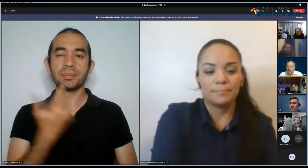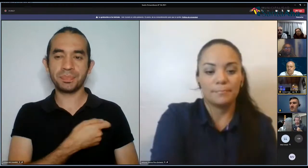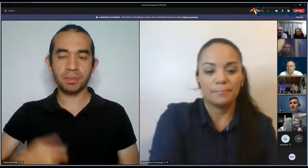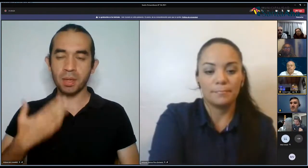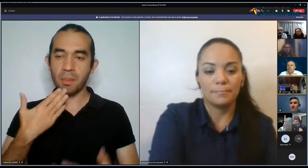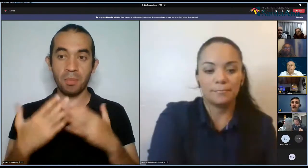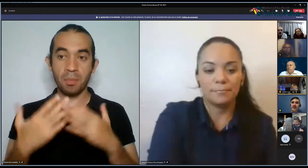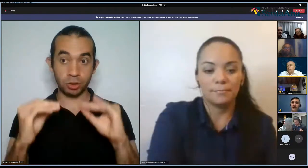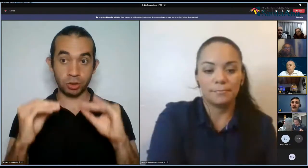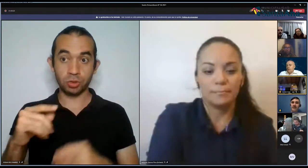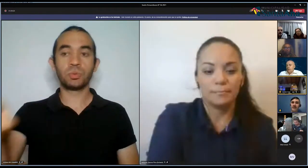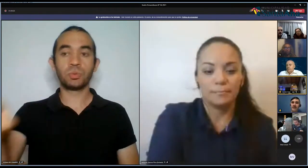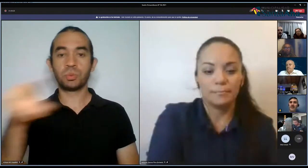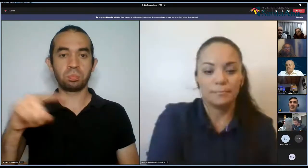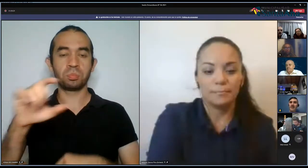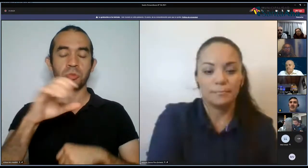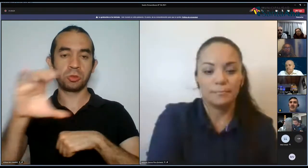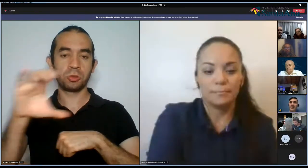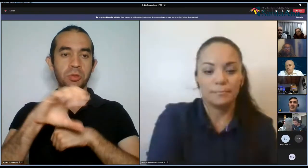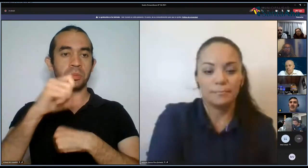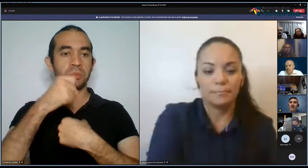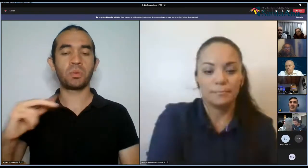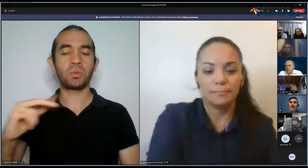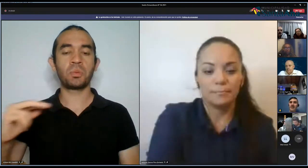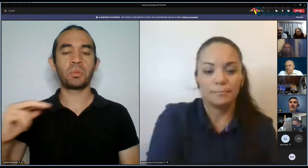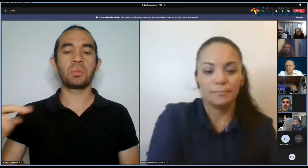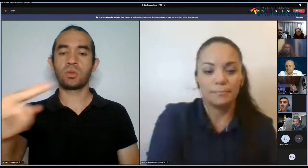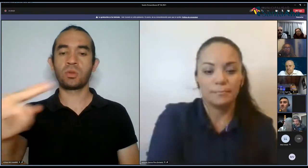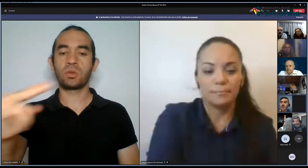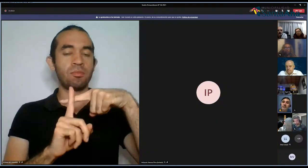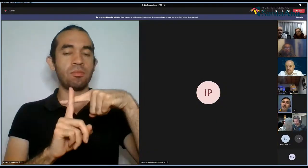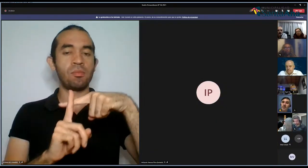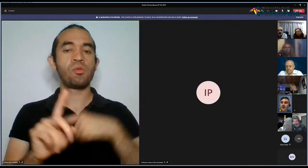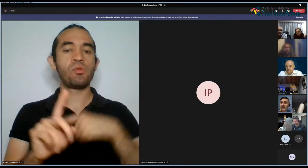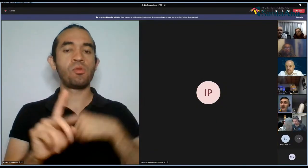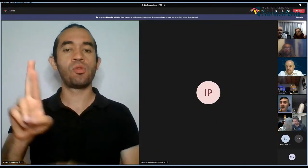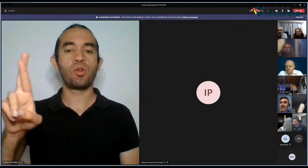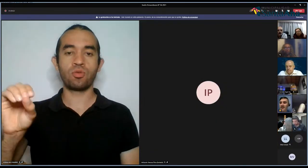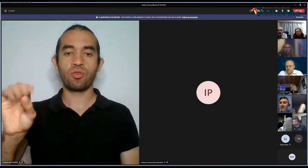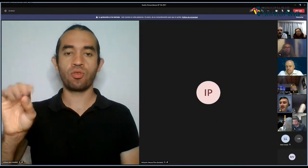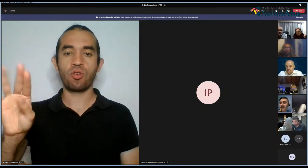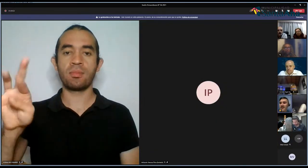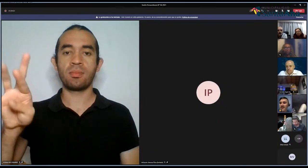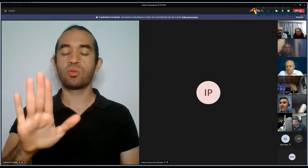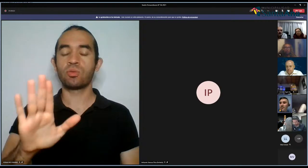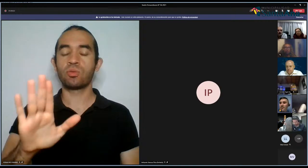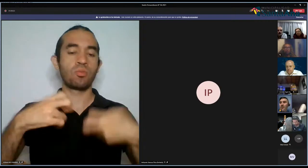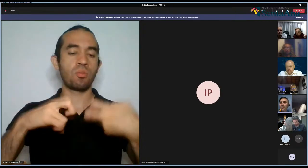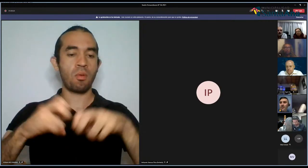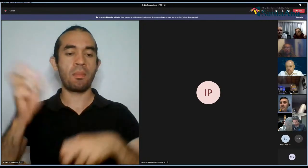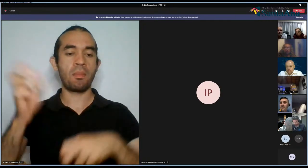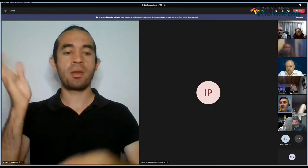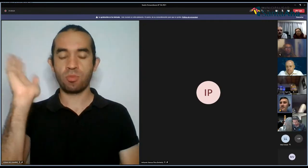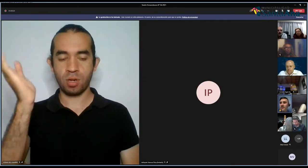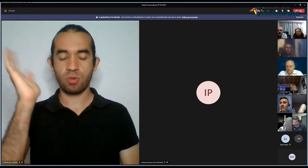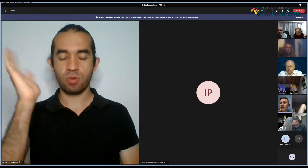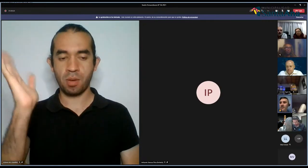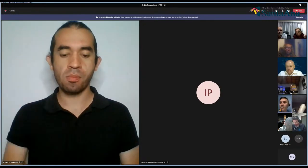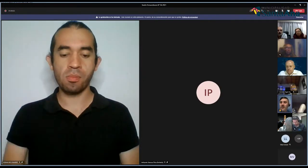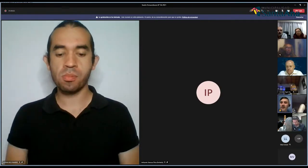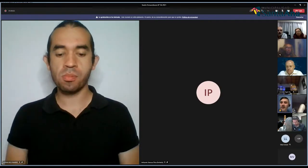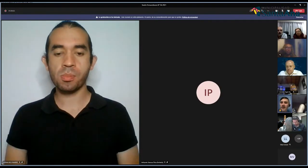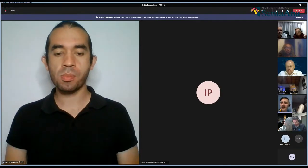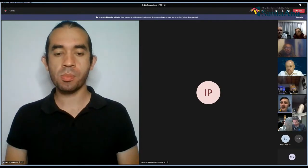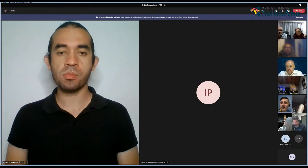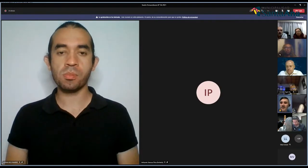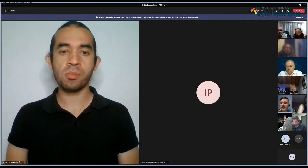consejo municipal a don roberto que nos expone la problemática que tenemos un ratico por